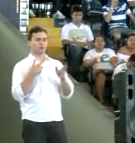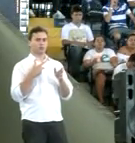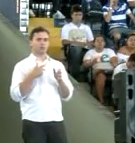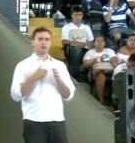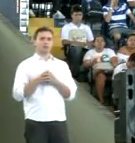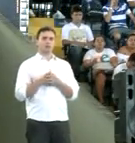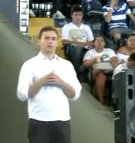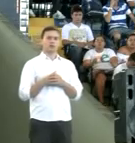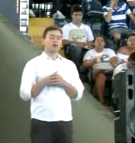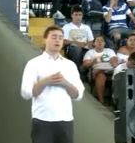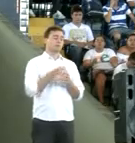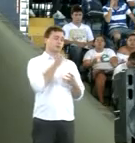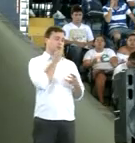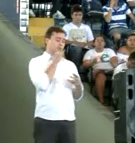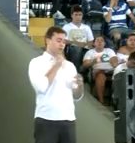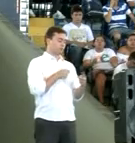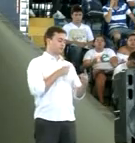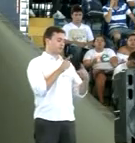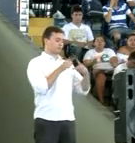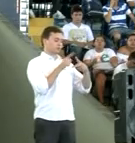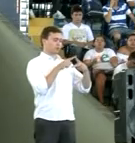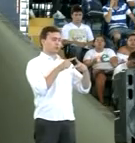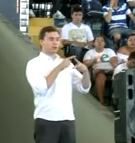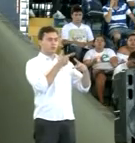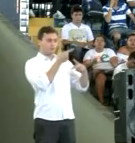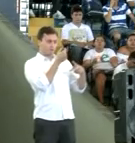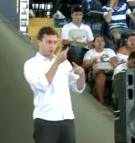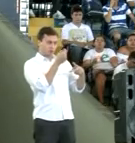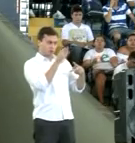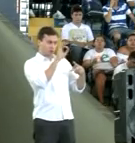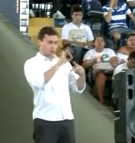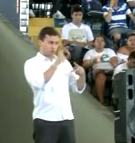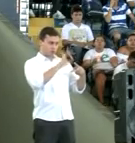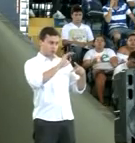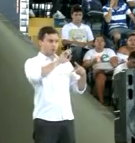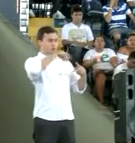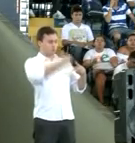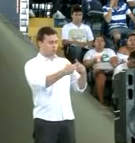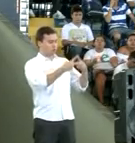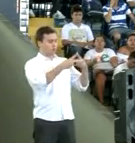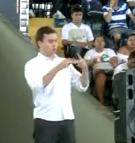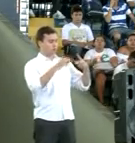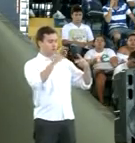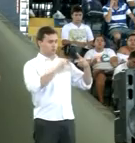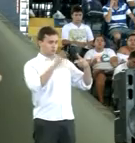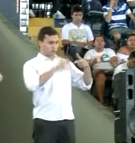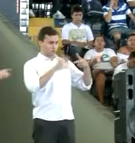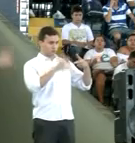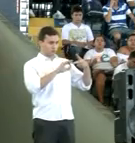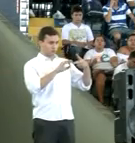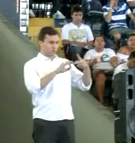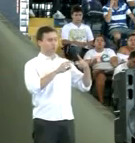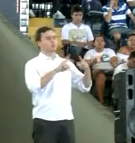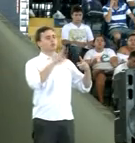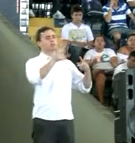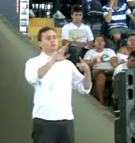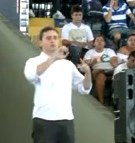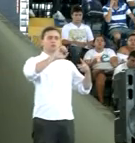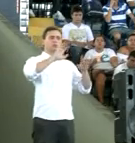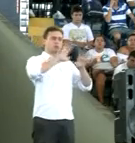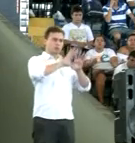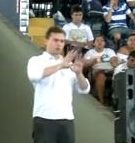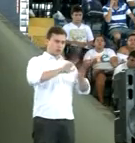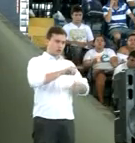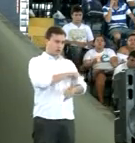o desconto de 20 e depois o desconto de 30. É a mesma coisa de dar o desconto de 30 primeiro e depois o de